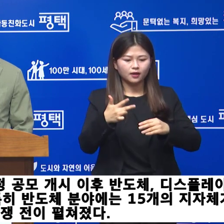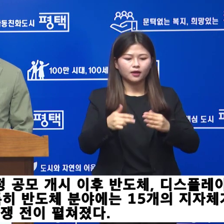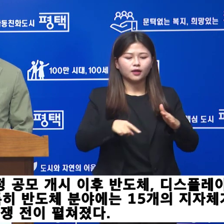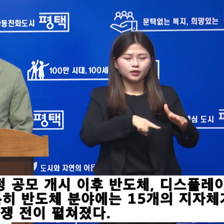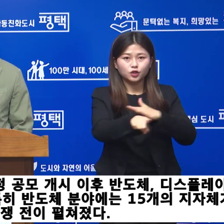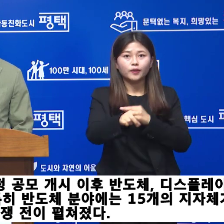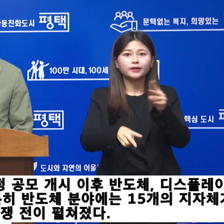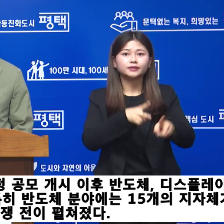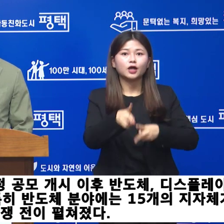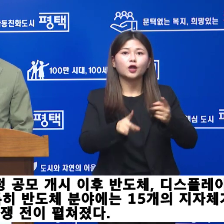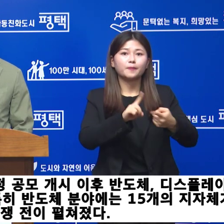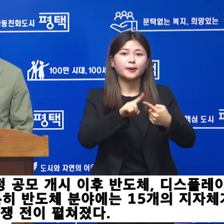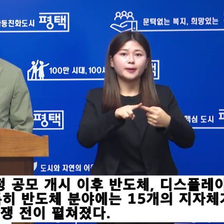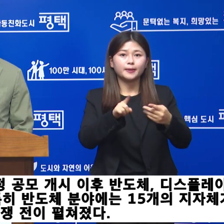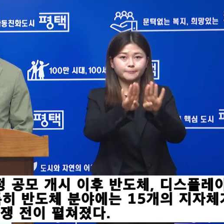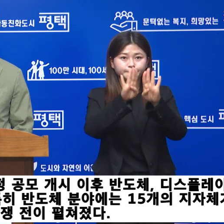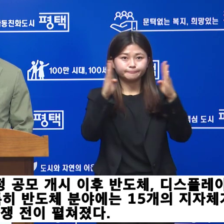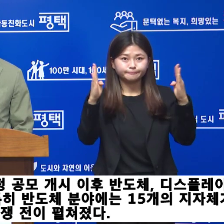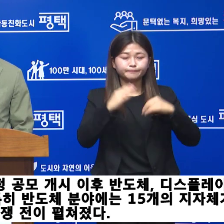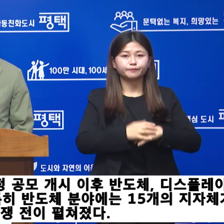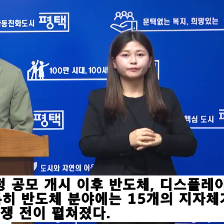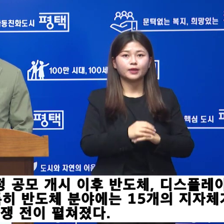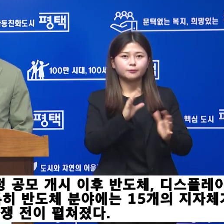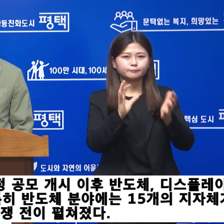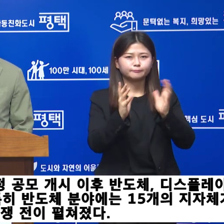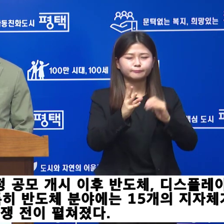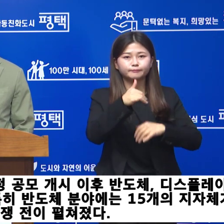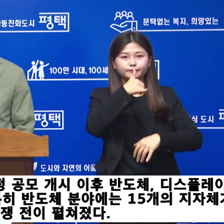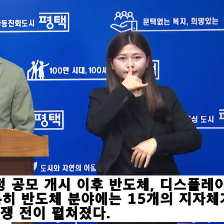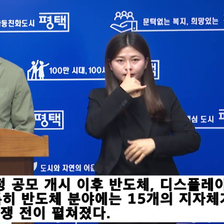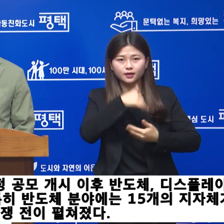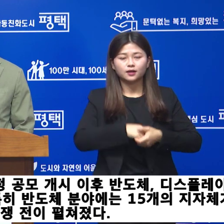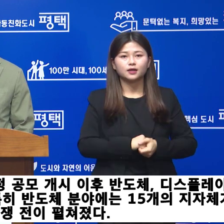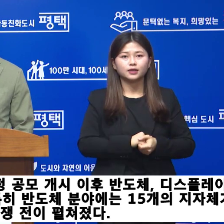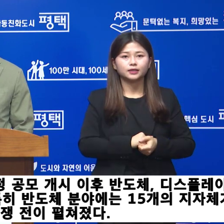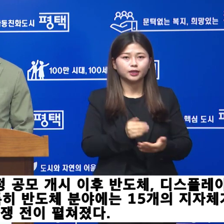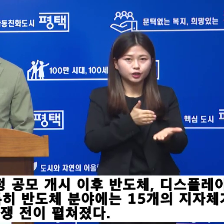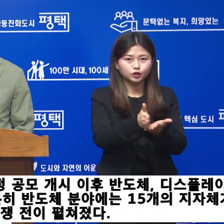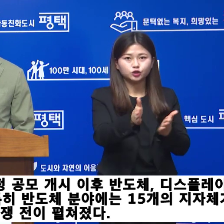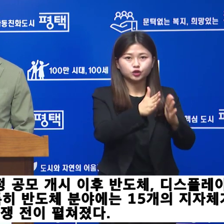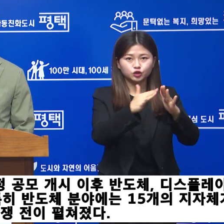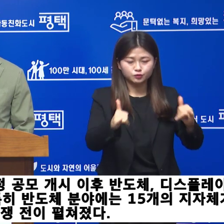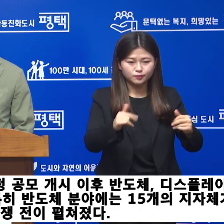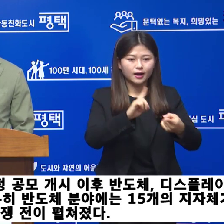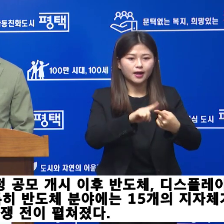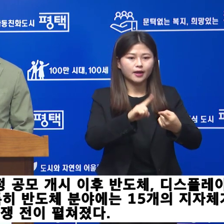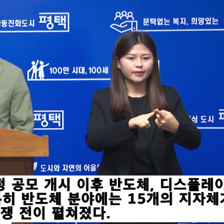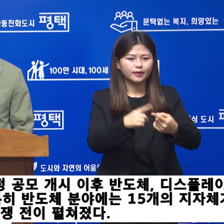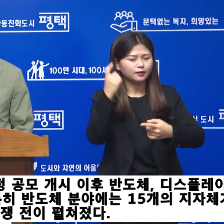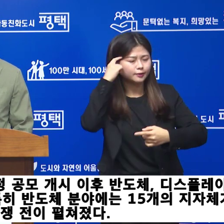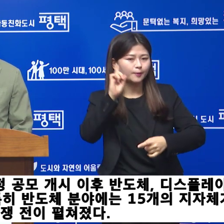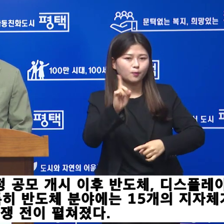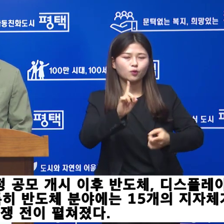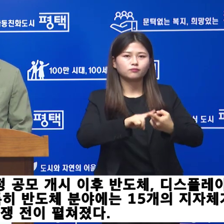비전과 지원 방안을 발표 토론하였으며 현장 전문가들의 제언을